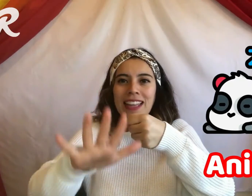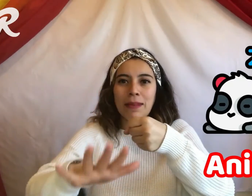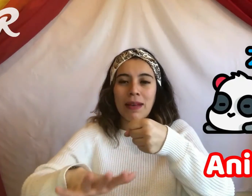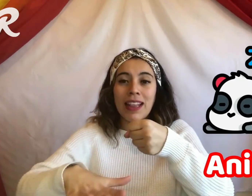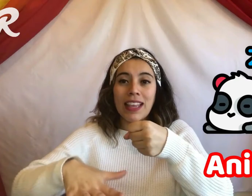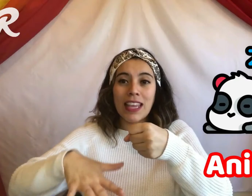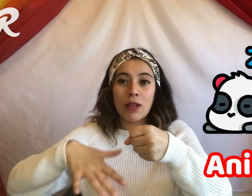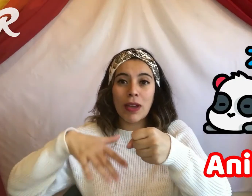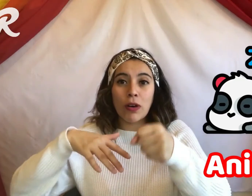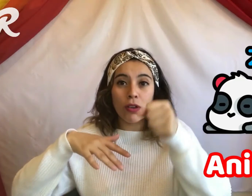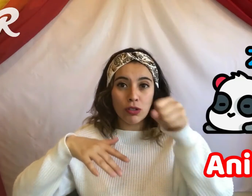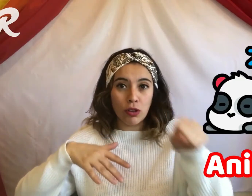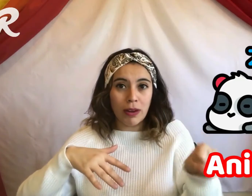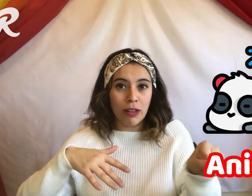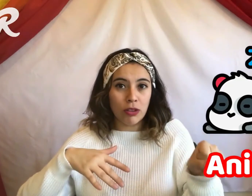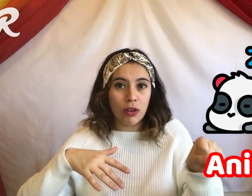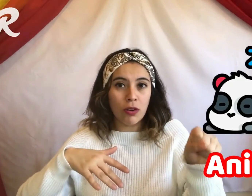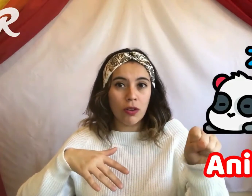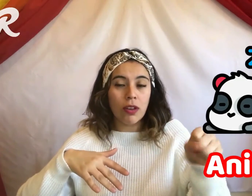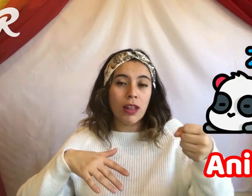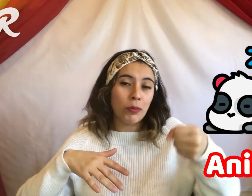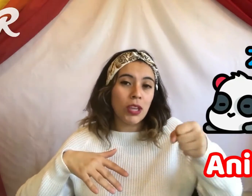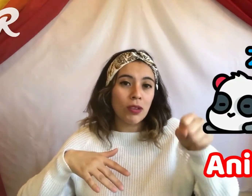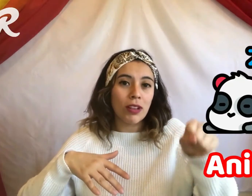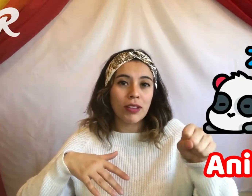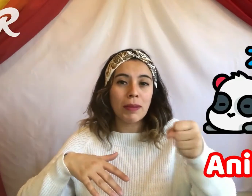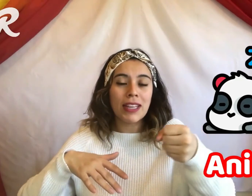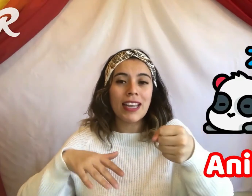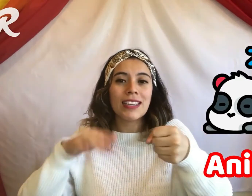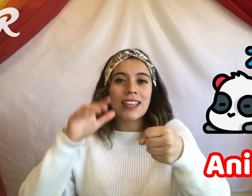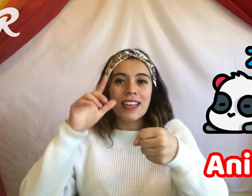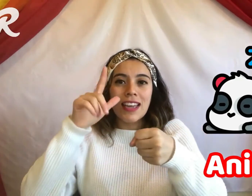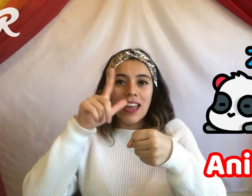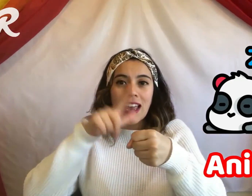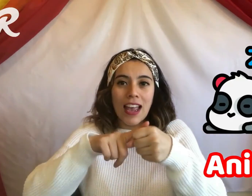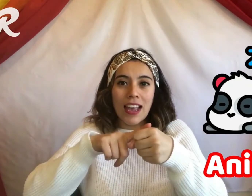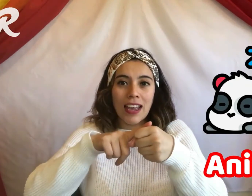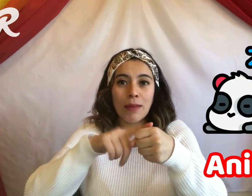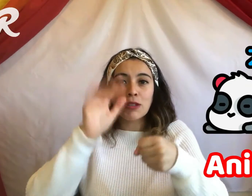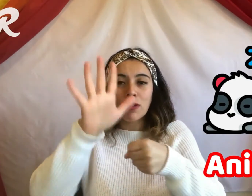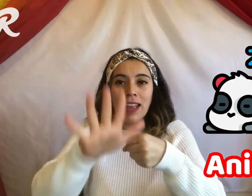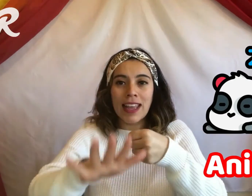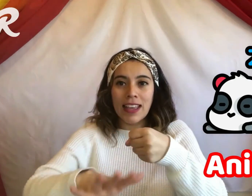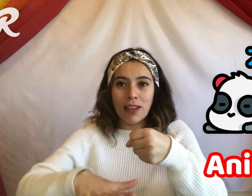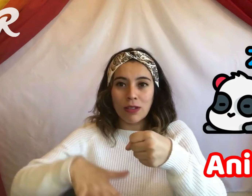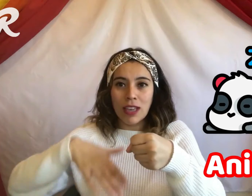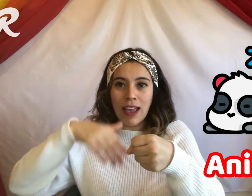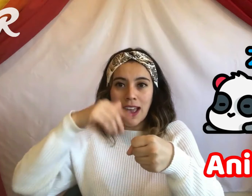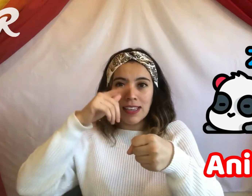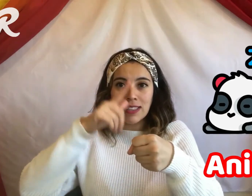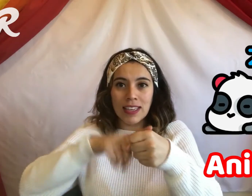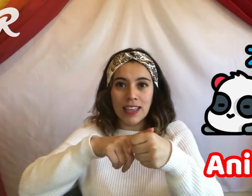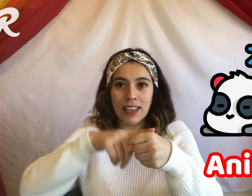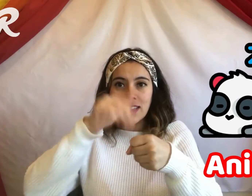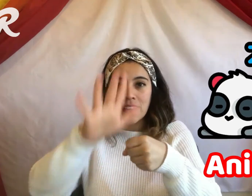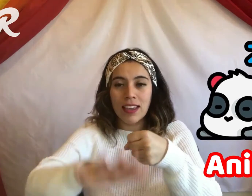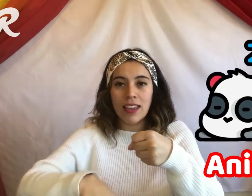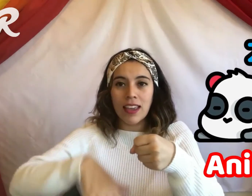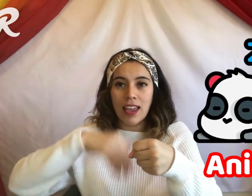animal y luego sobre el otro, el puñito en la otra manita, caemos con la L, o sea, así.